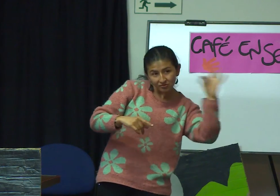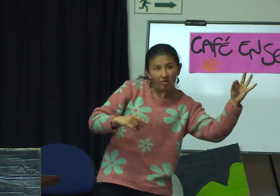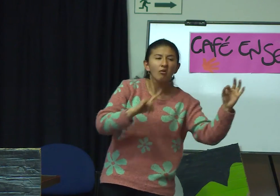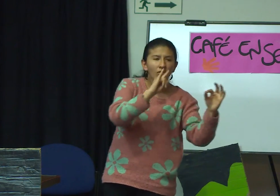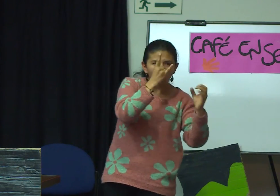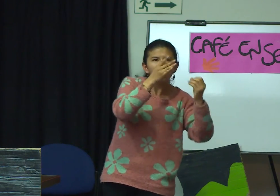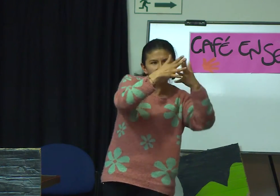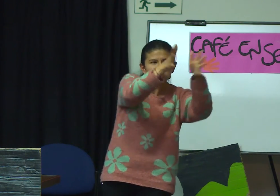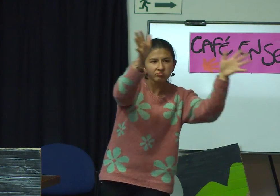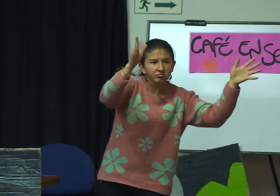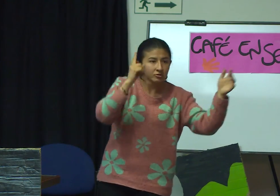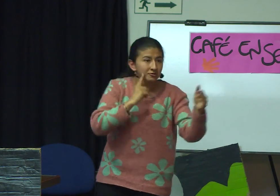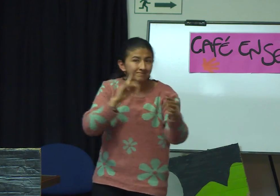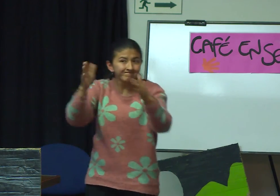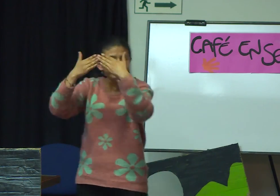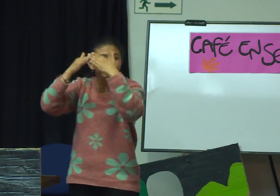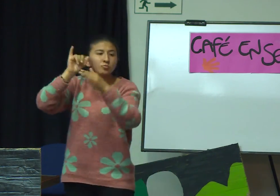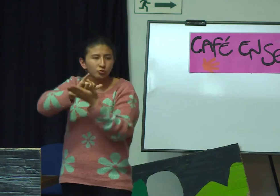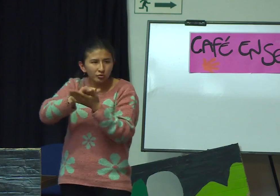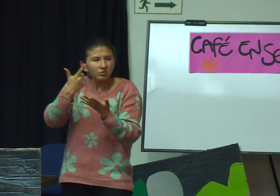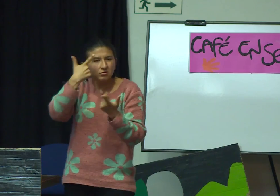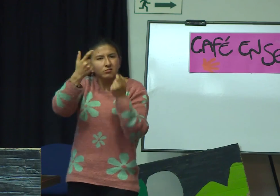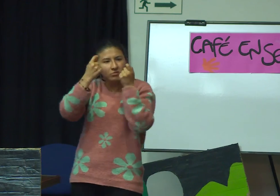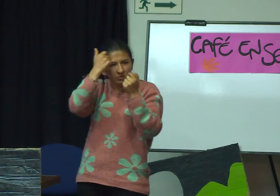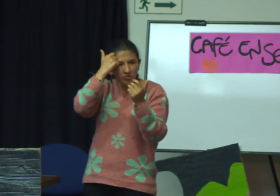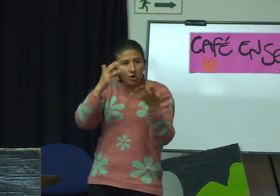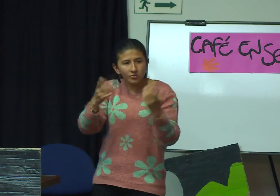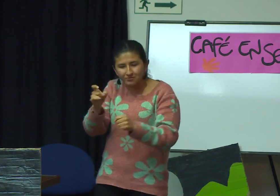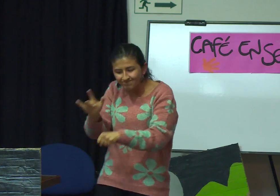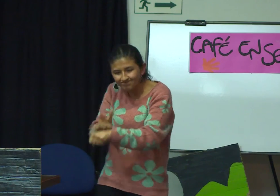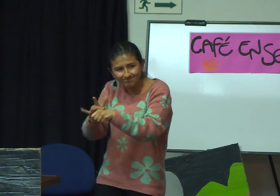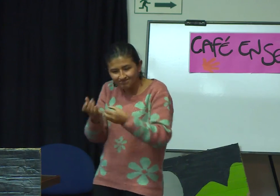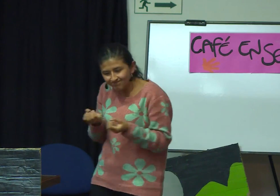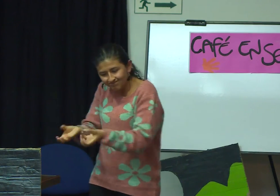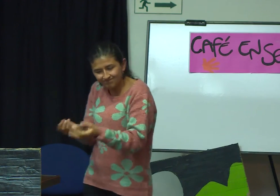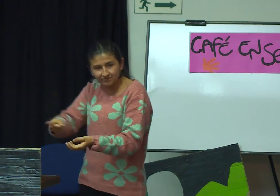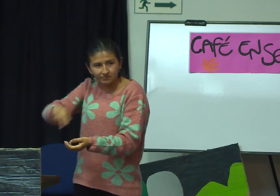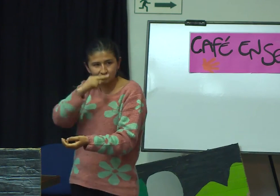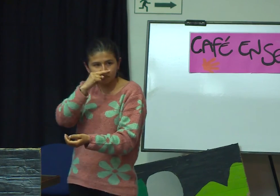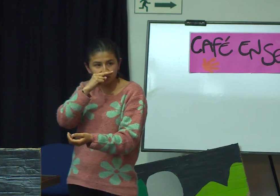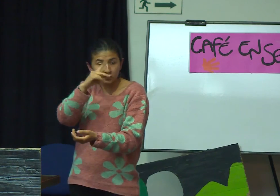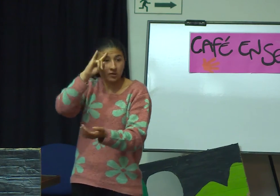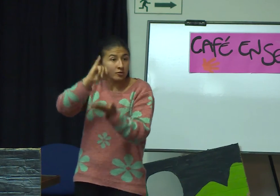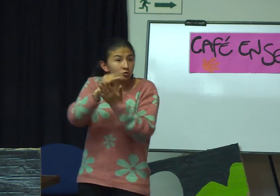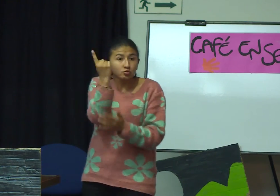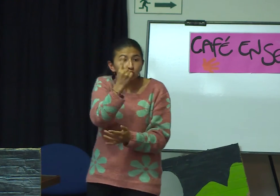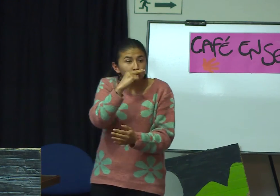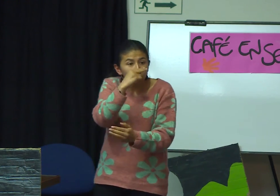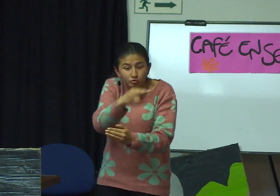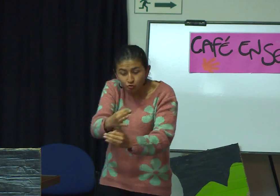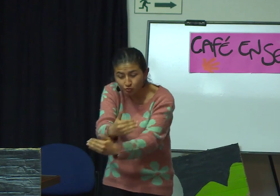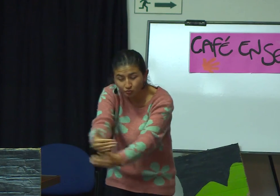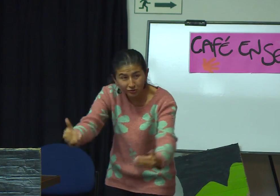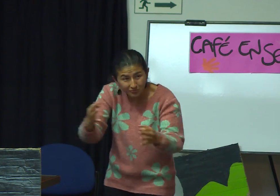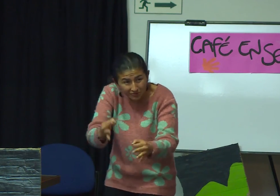estar pensando en la historia de los muchachos, abrirles el horizonte, hablar de muchas cosas para que ellos realmente